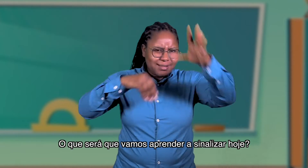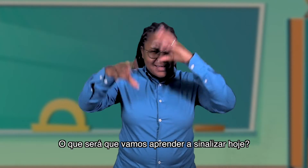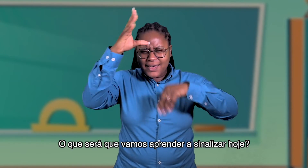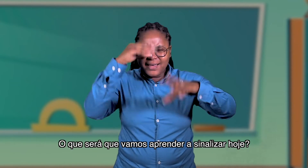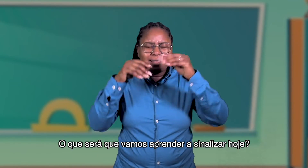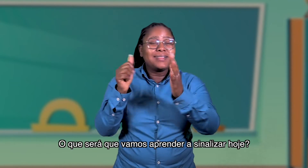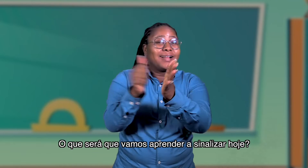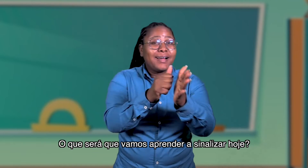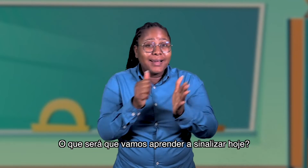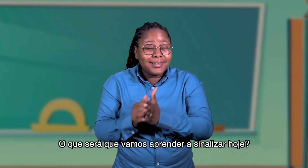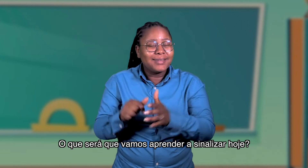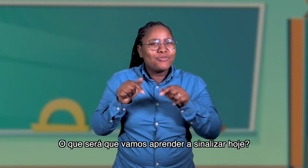a sinalizar hoje?